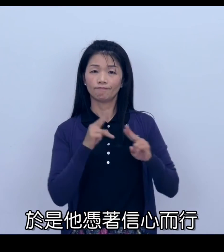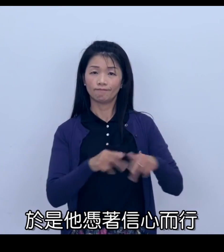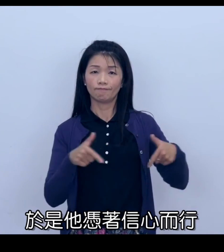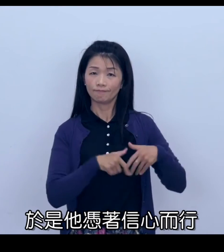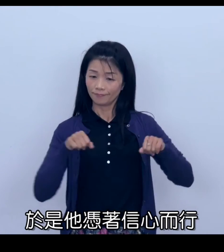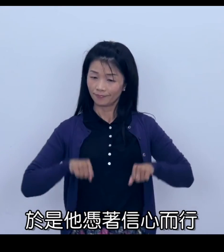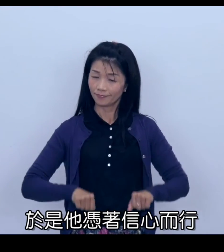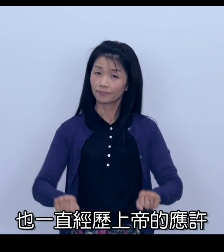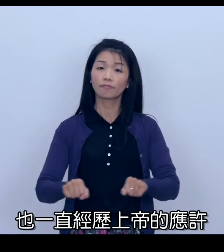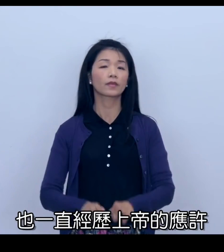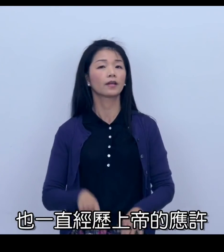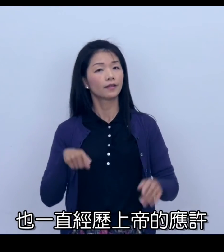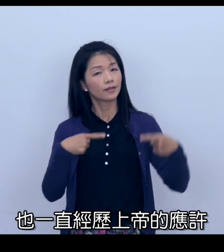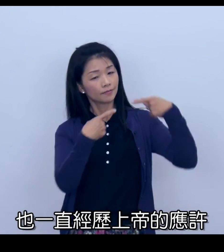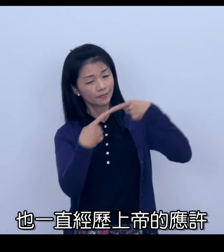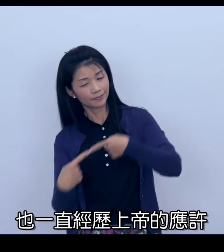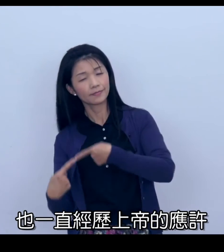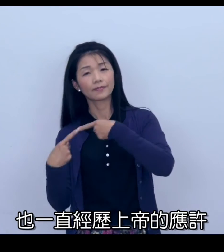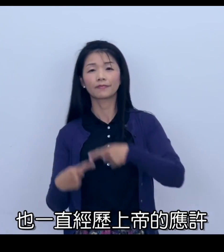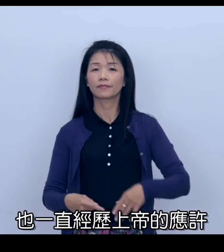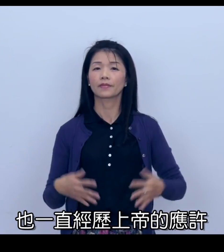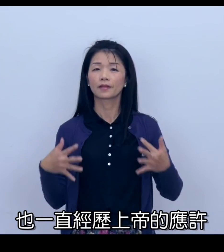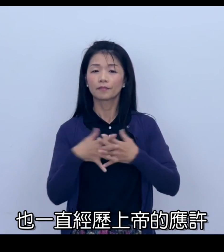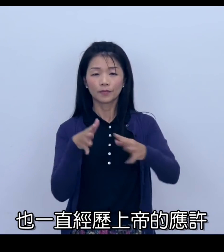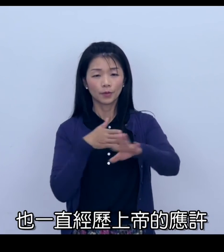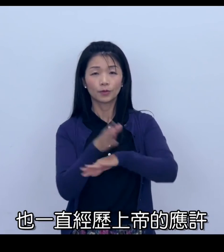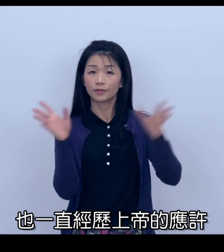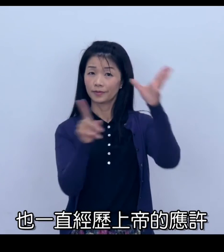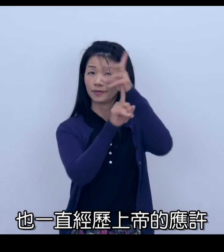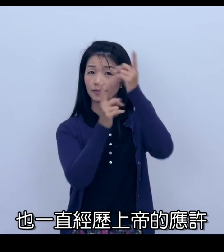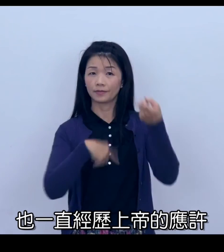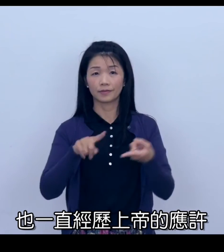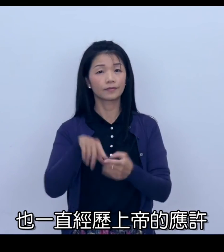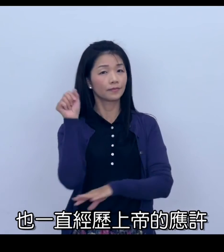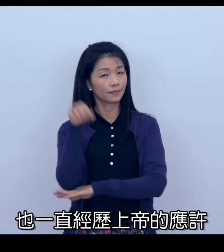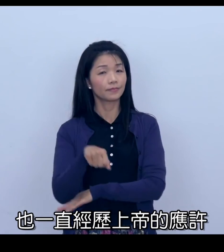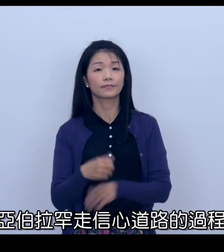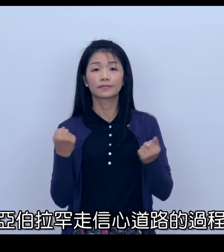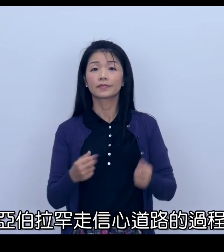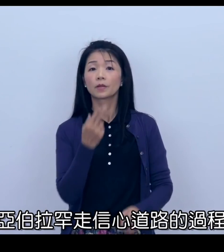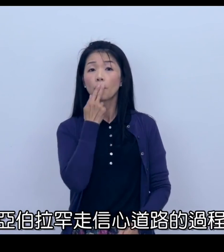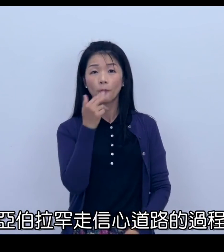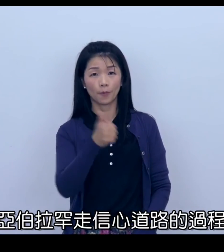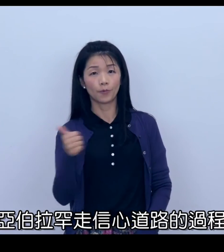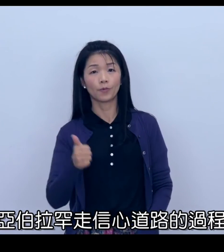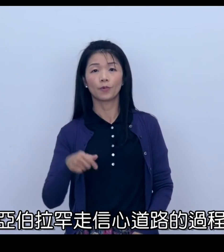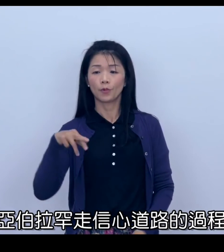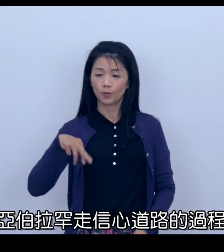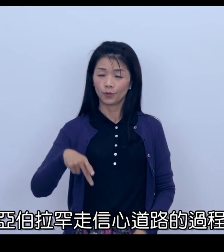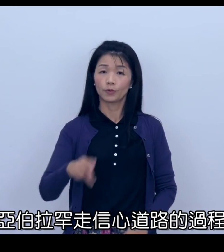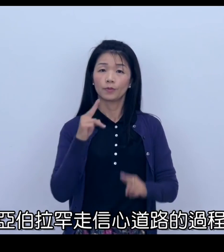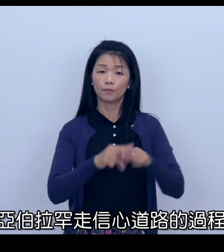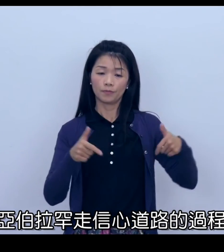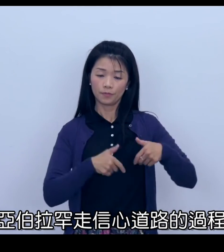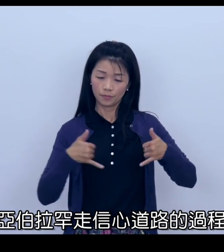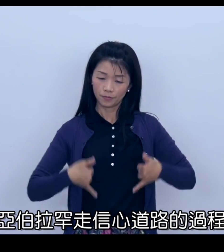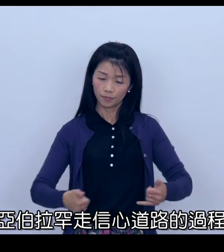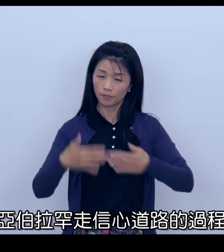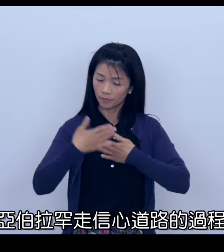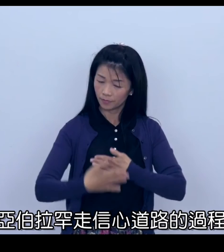而行，也一直经历上帝的应许。在亚伯拉罕走信心道路的过程